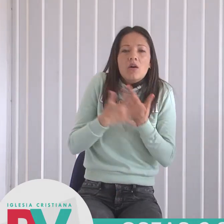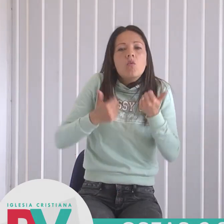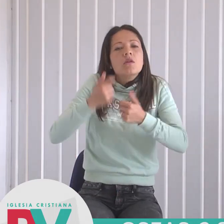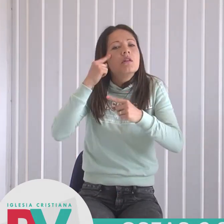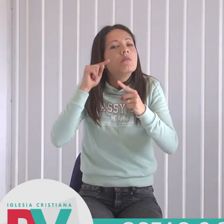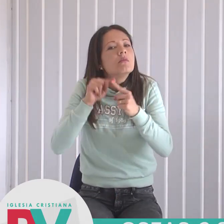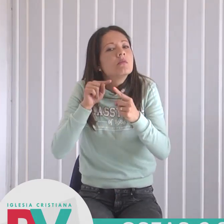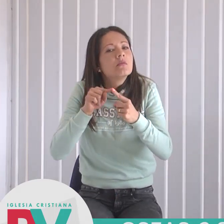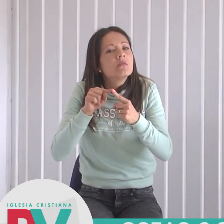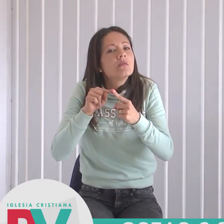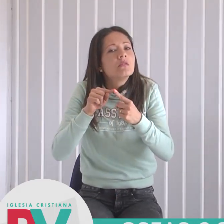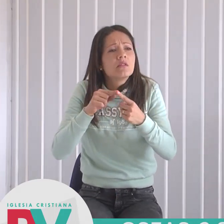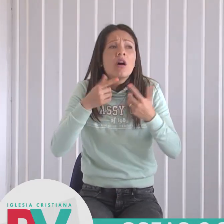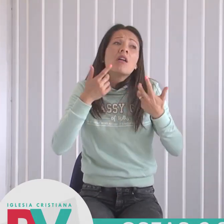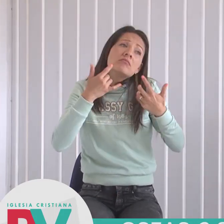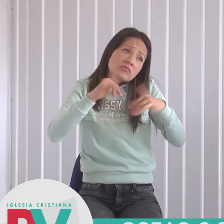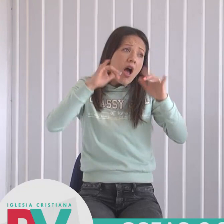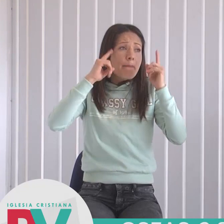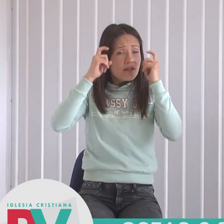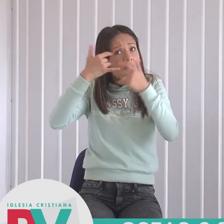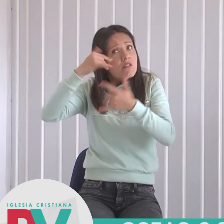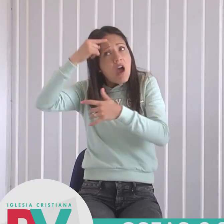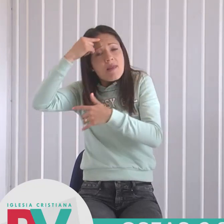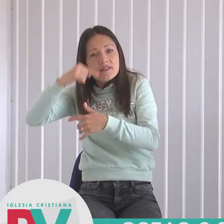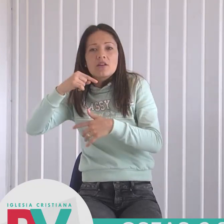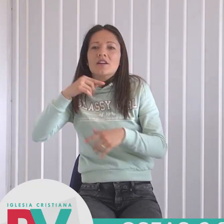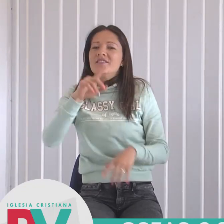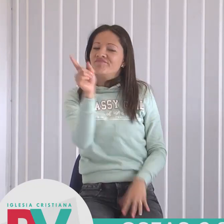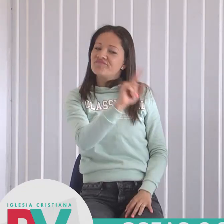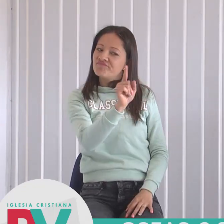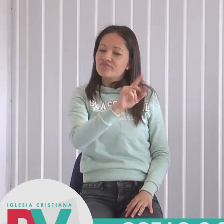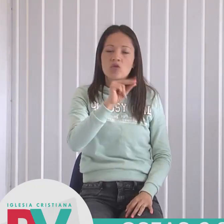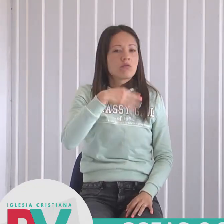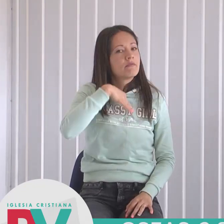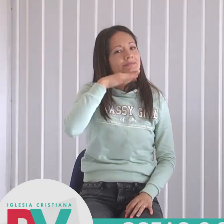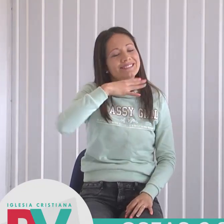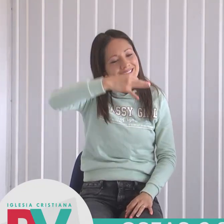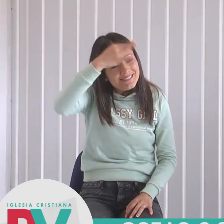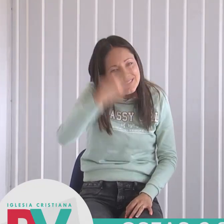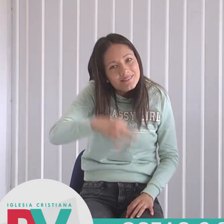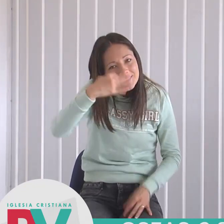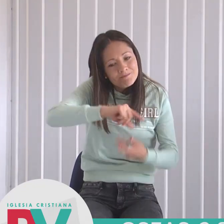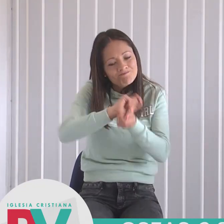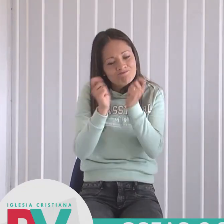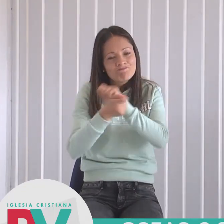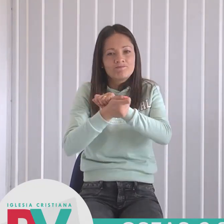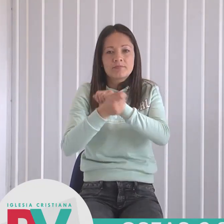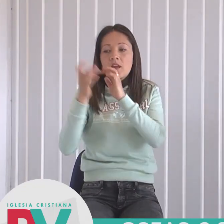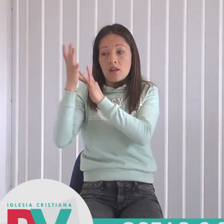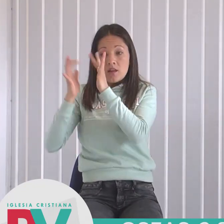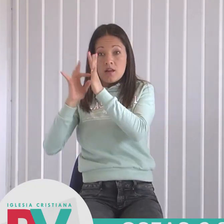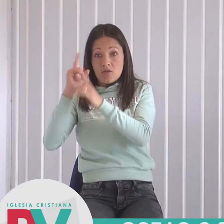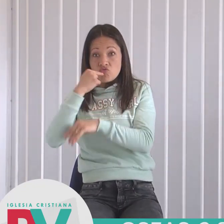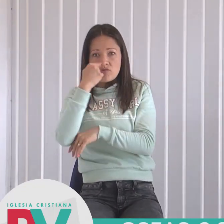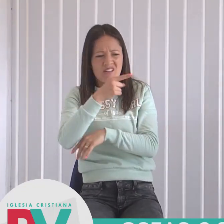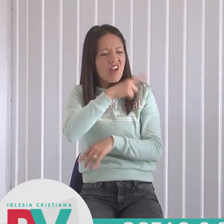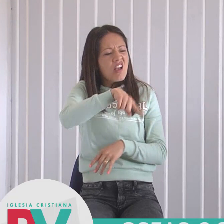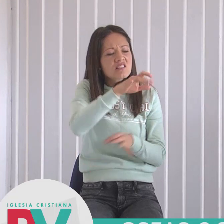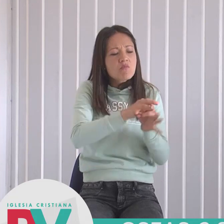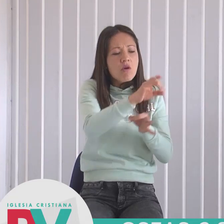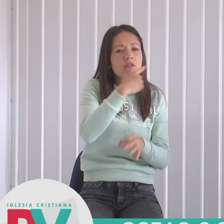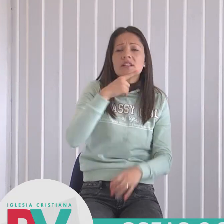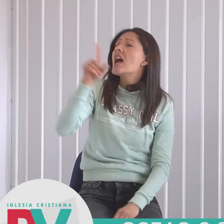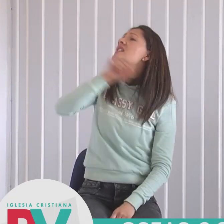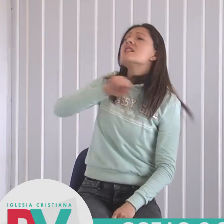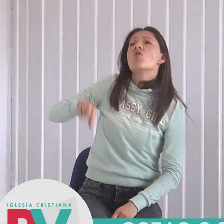propósito? No, pero si ya pensé en Él, no es suficiente con pensar en Él. El Señor Jesucristo dijo, este pueblo me dice